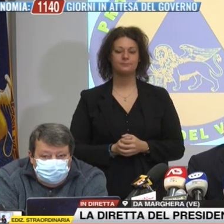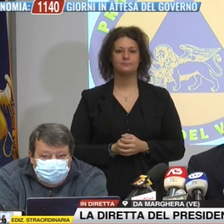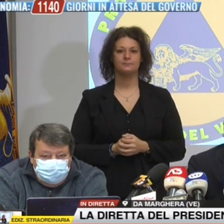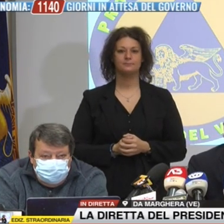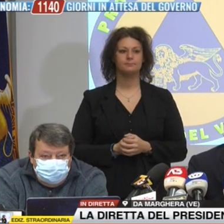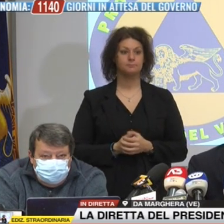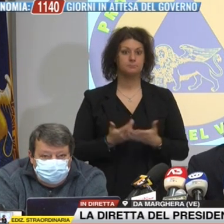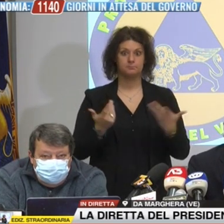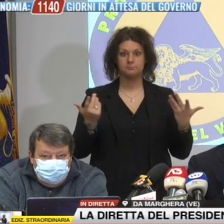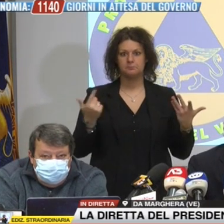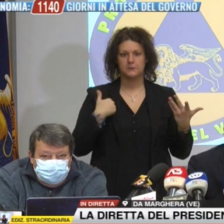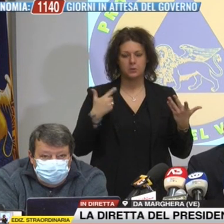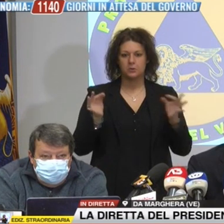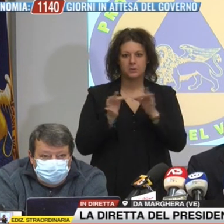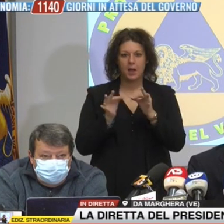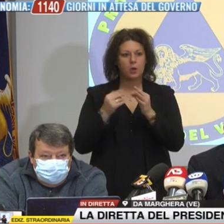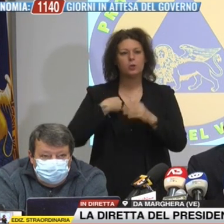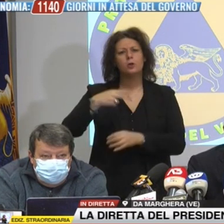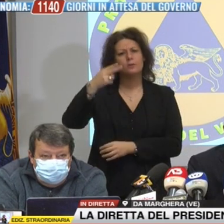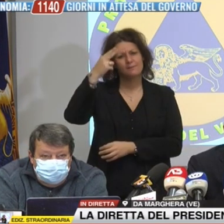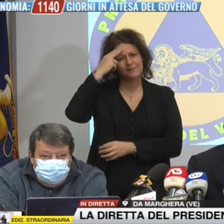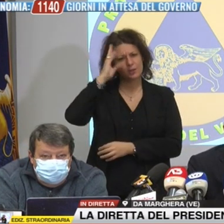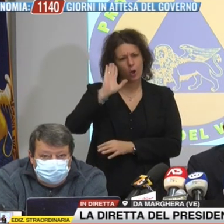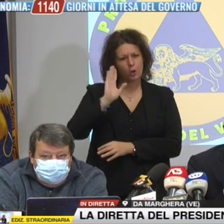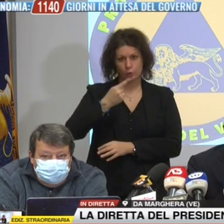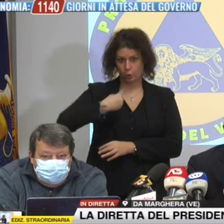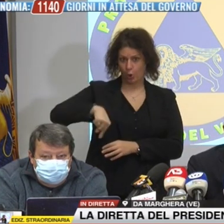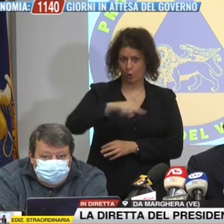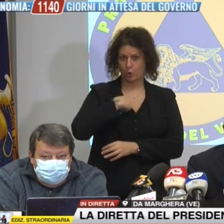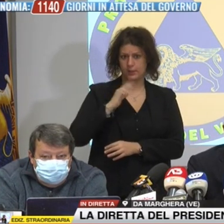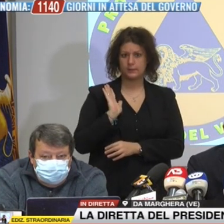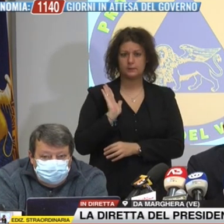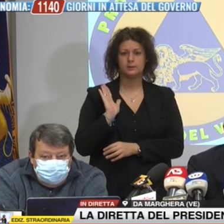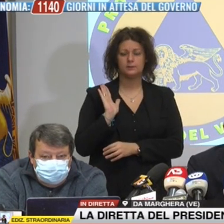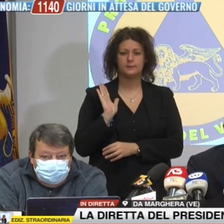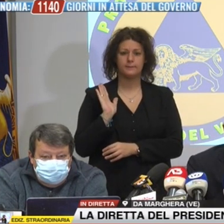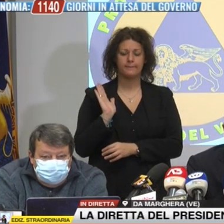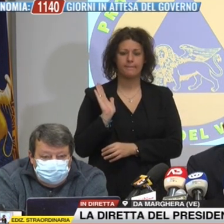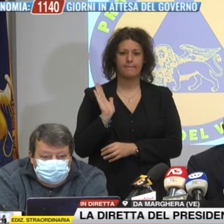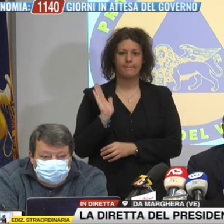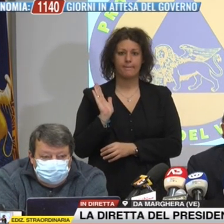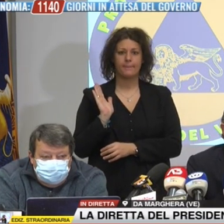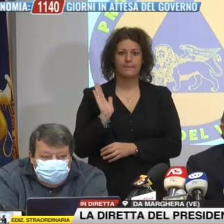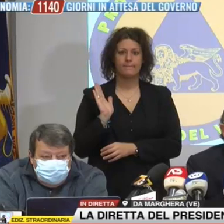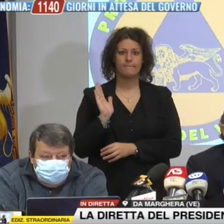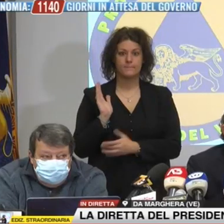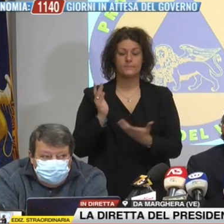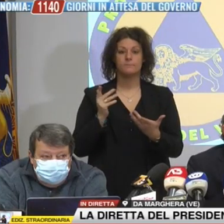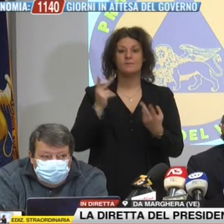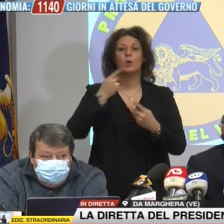che noi siamo quelli che hanno per primi rotto, come si può dire, la